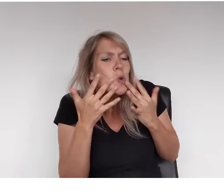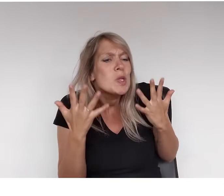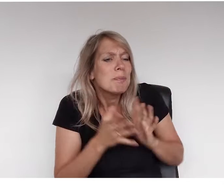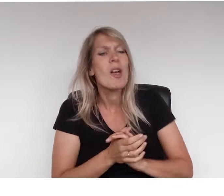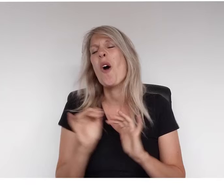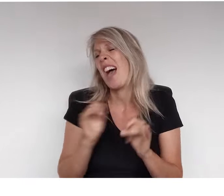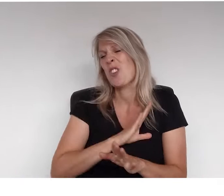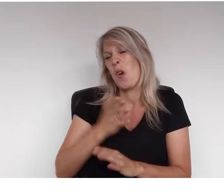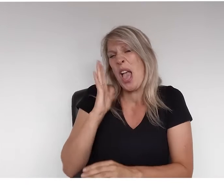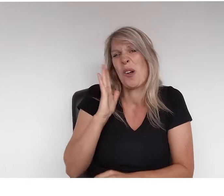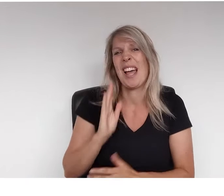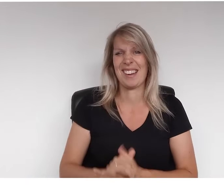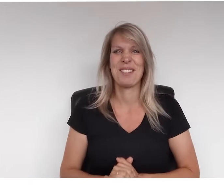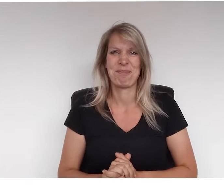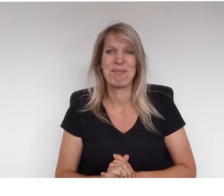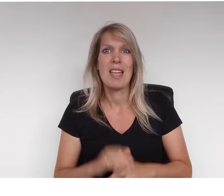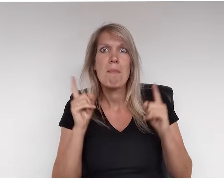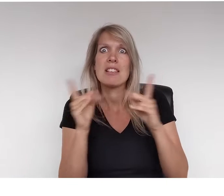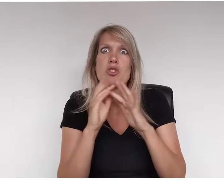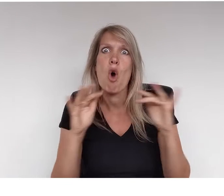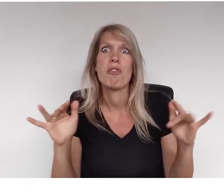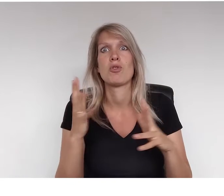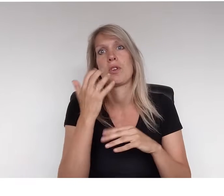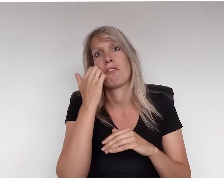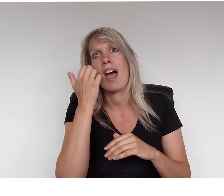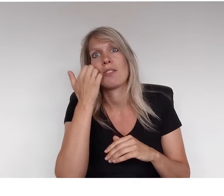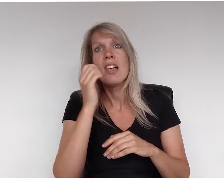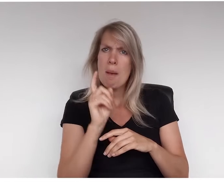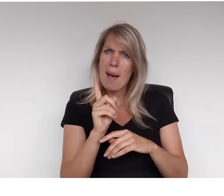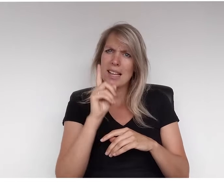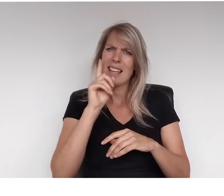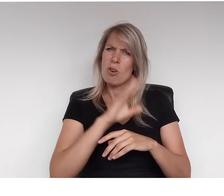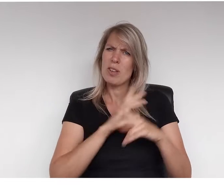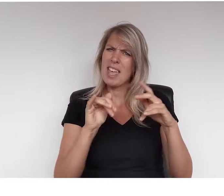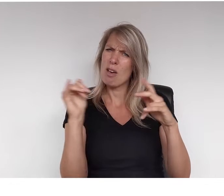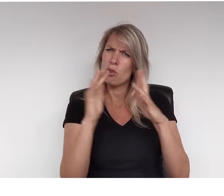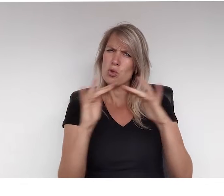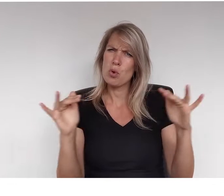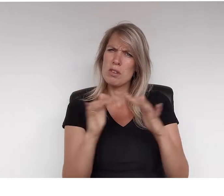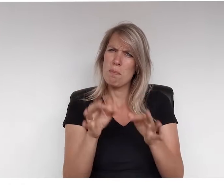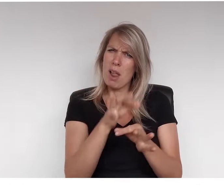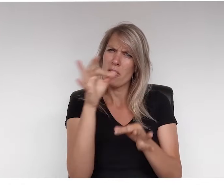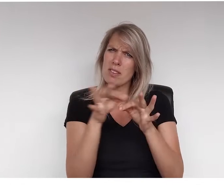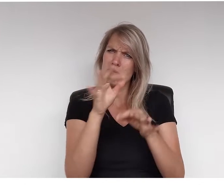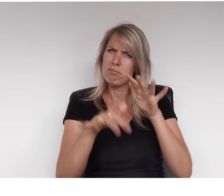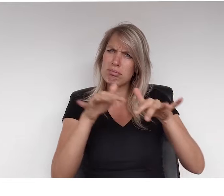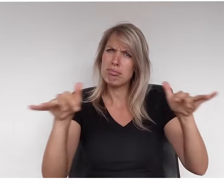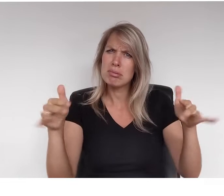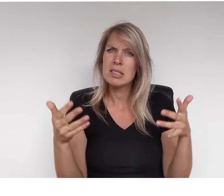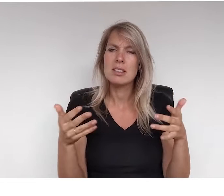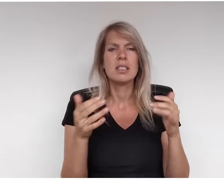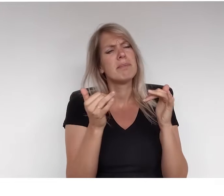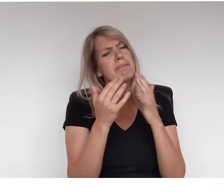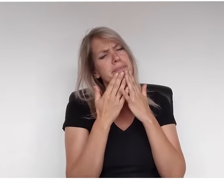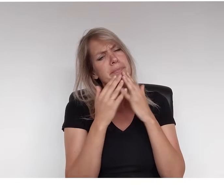lekker, ja. Ja, ja, ja. Hé, hey, maar er zijn echt heel veel soorten fruit. Ja. Maar zullen er ook heel veel soorten planten zijn? Ja, dat